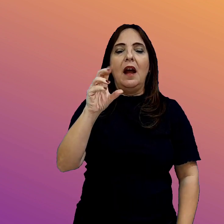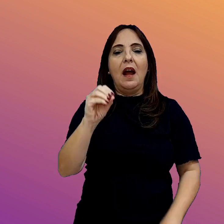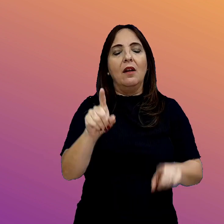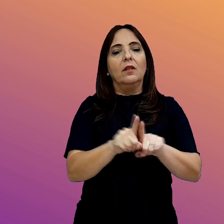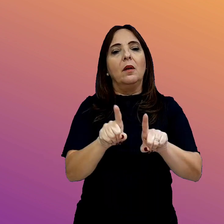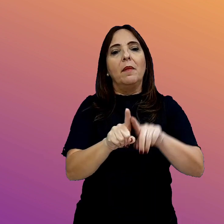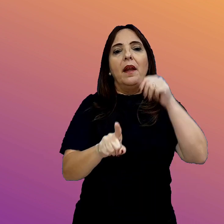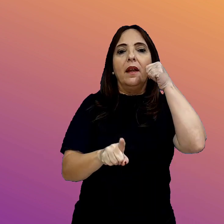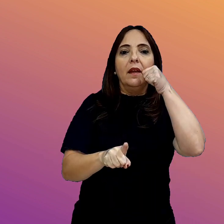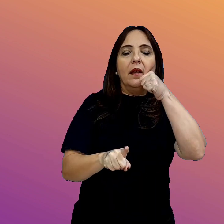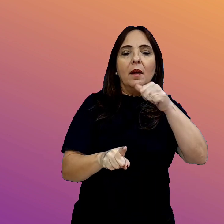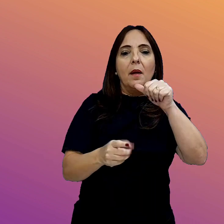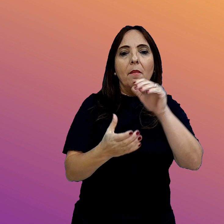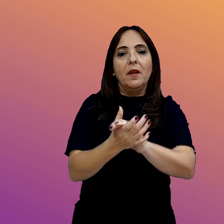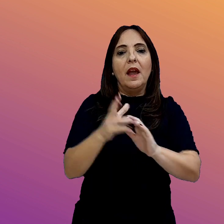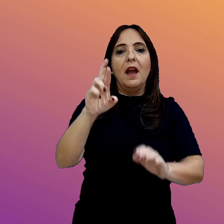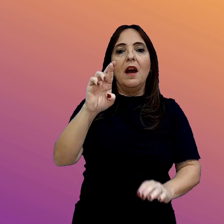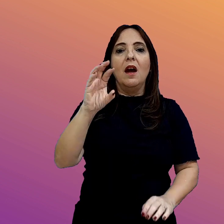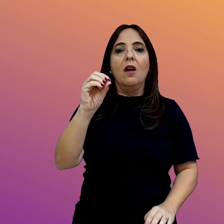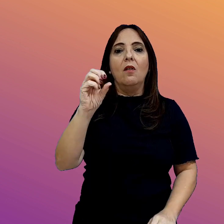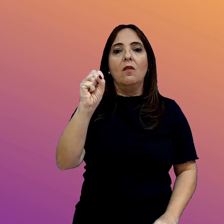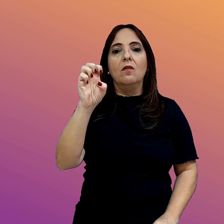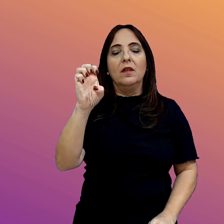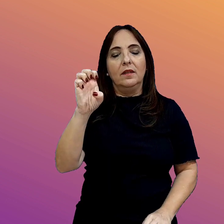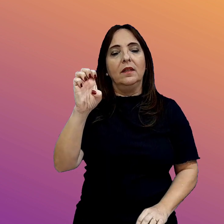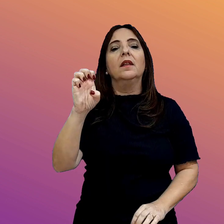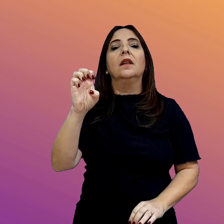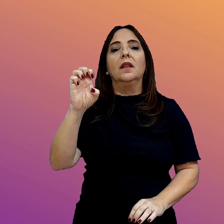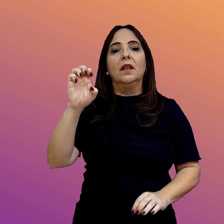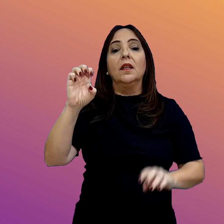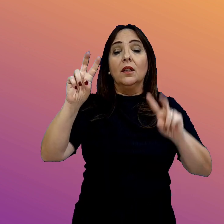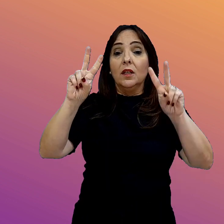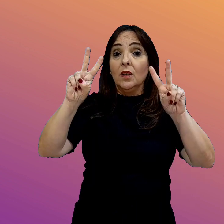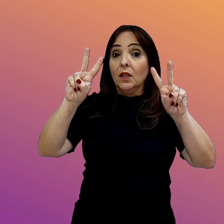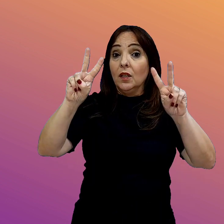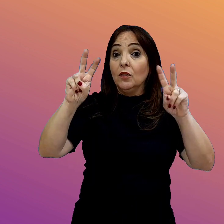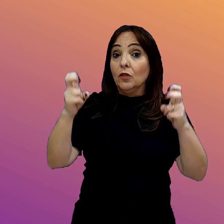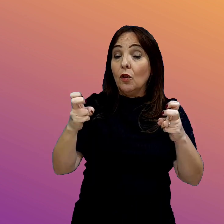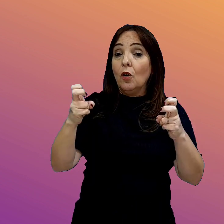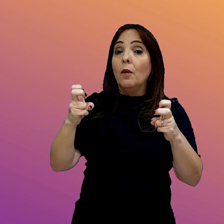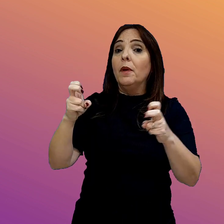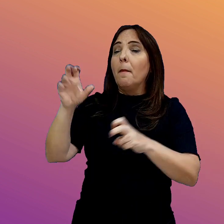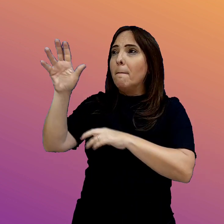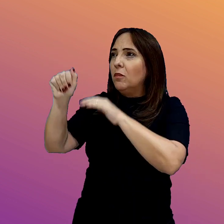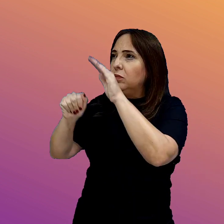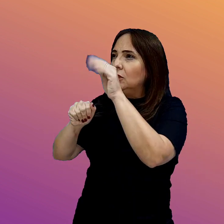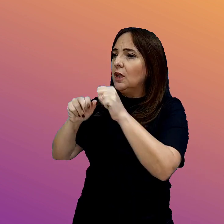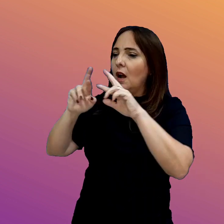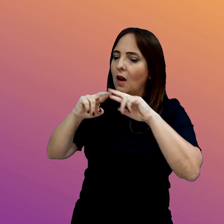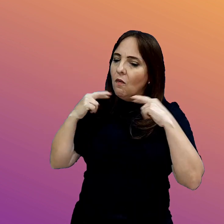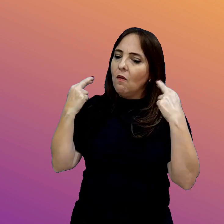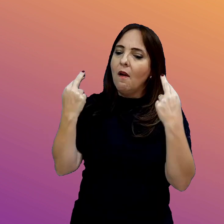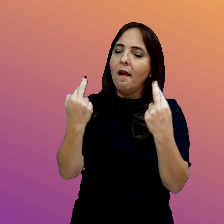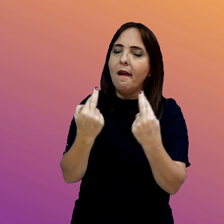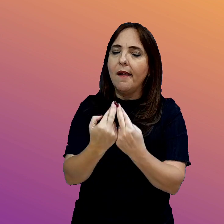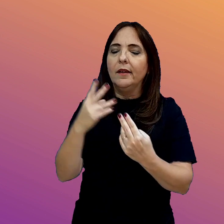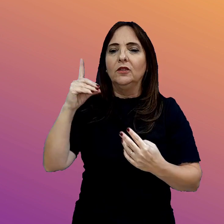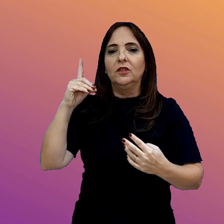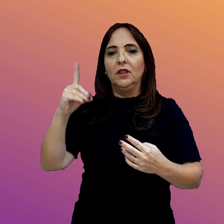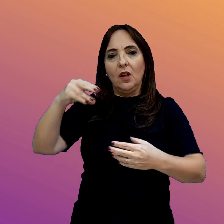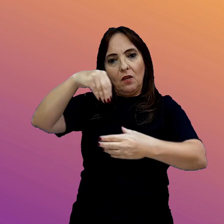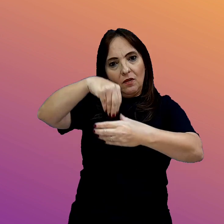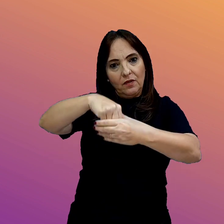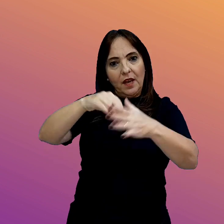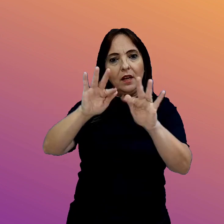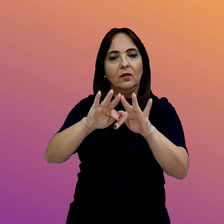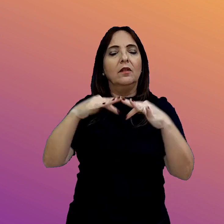sobre buscar o reino de Deus em família. Olha só, um reino tem seus súditos,